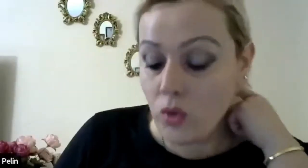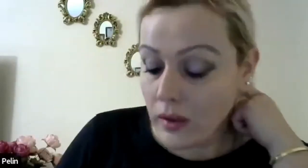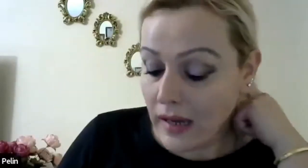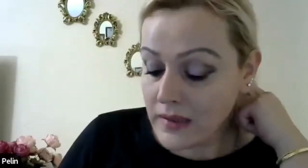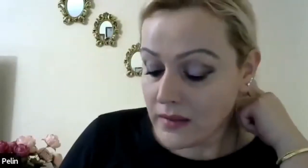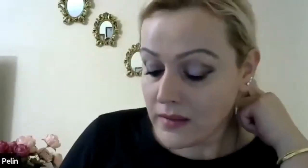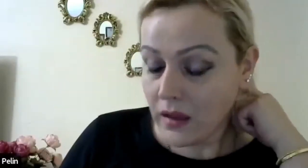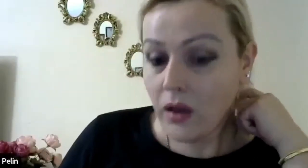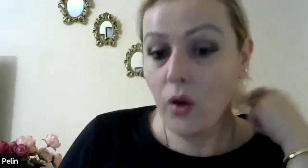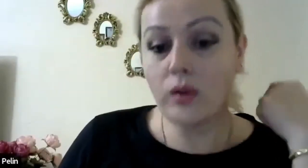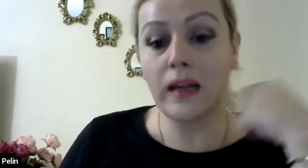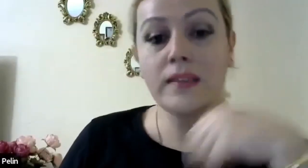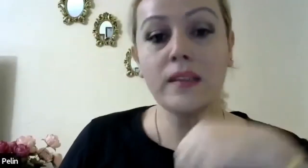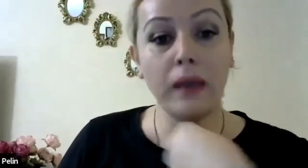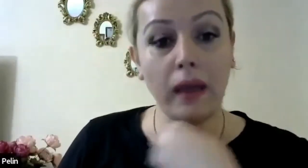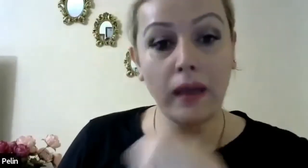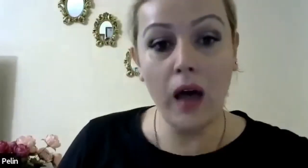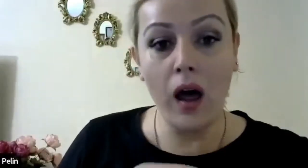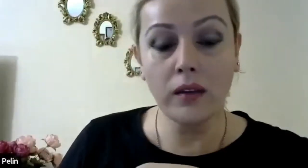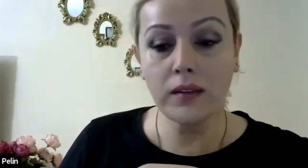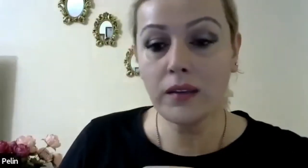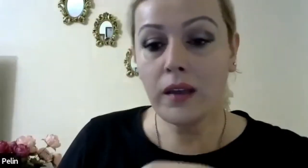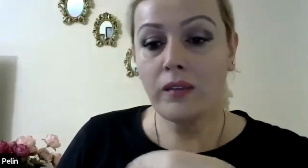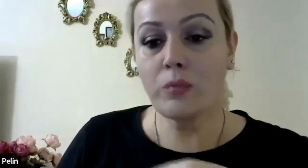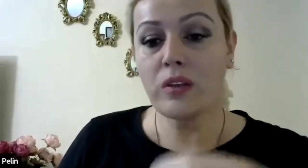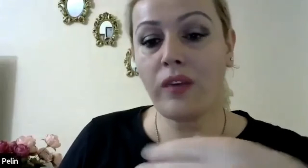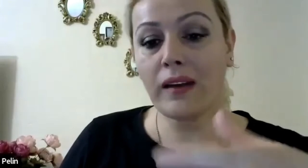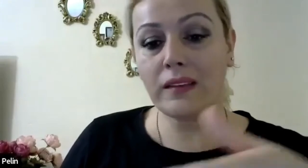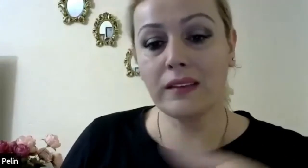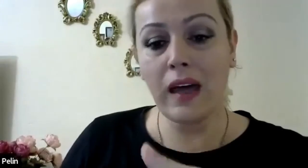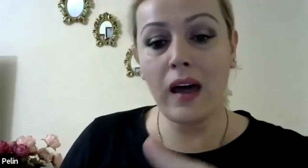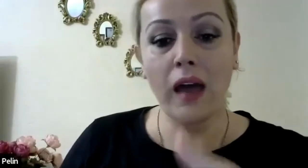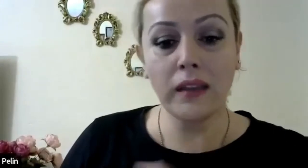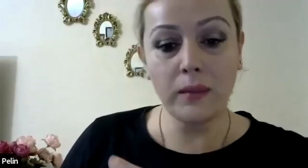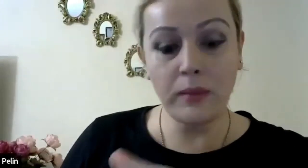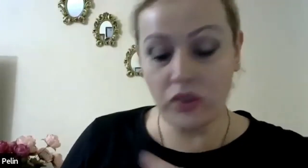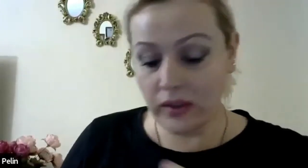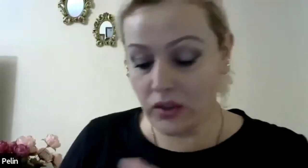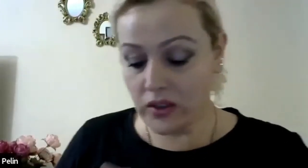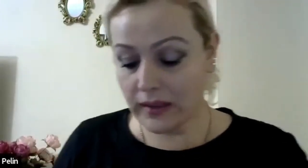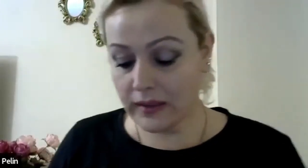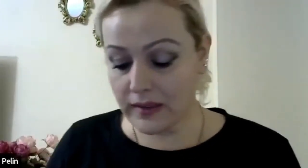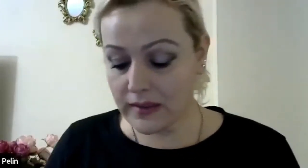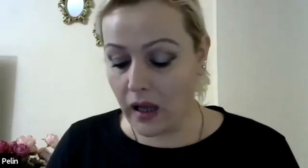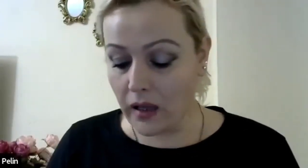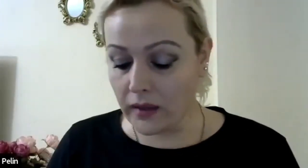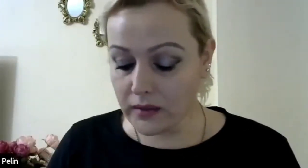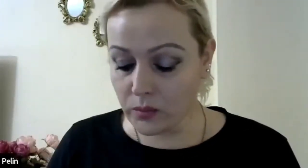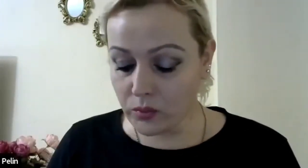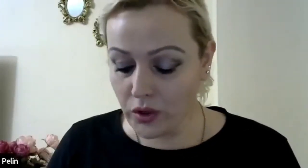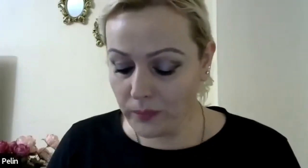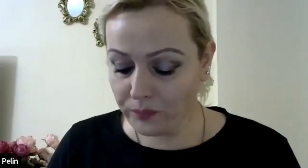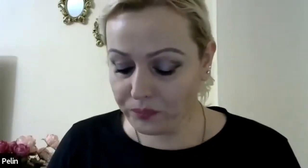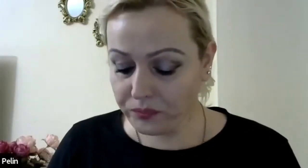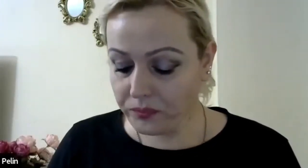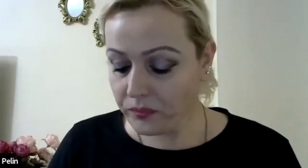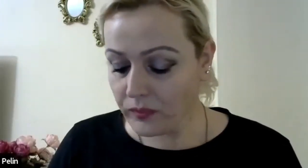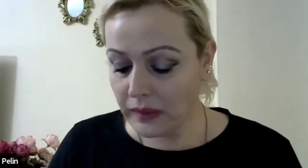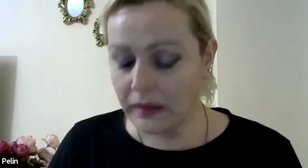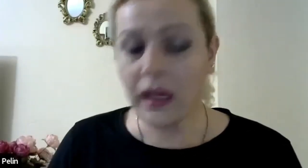anlamadığınızı söylerseniz onlar size bir kere daha anlatır ve bu sefer daha anlayabileceğiniz şekilde size anlatır bunu. Diğer